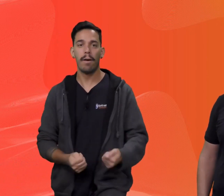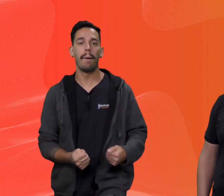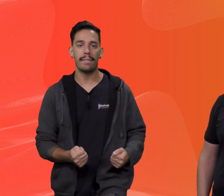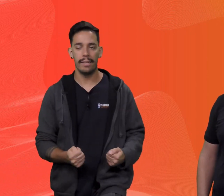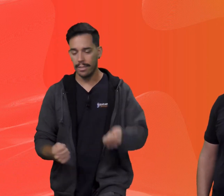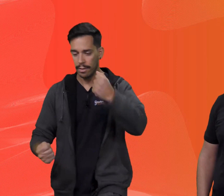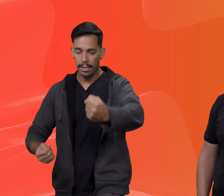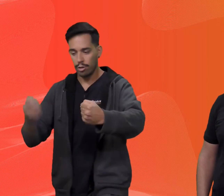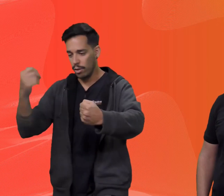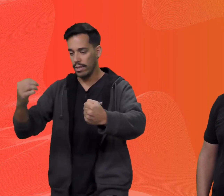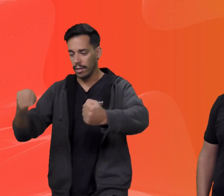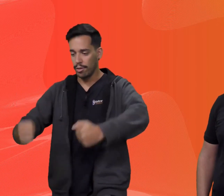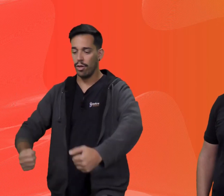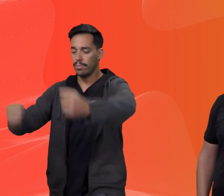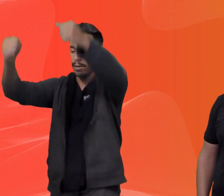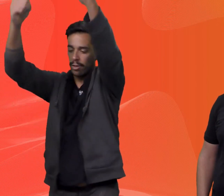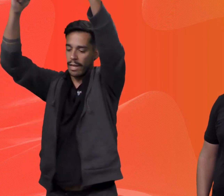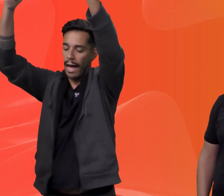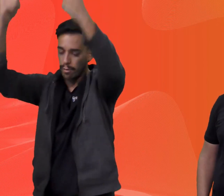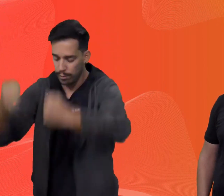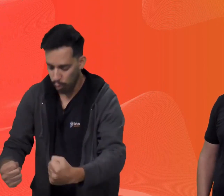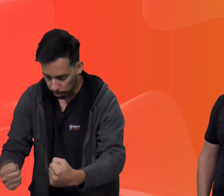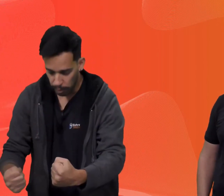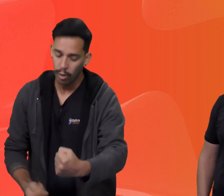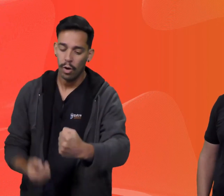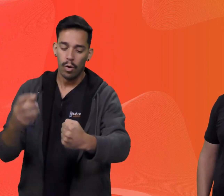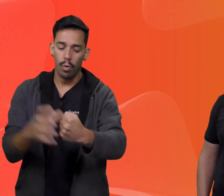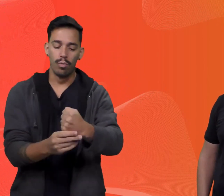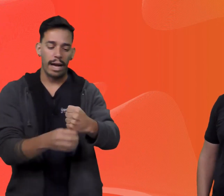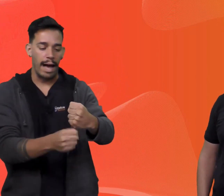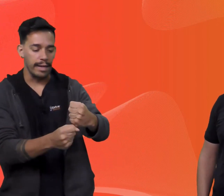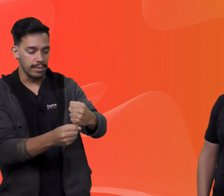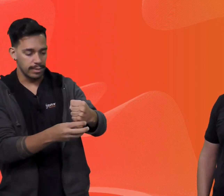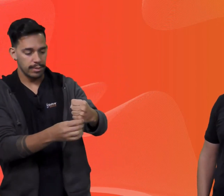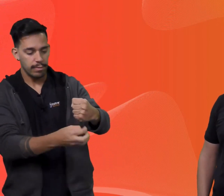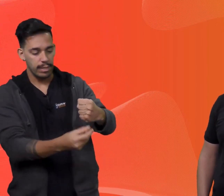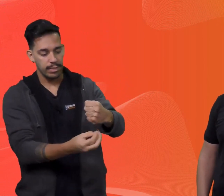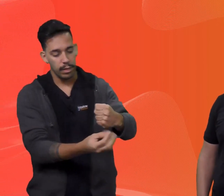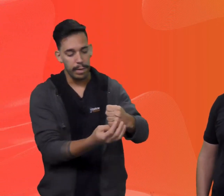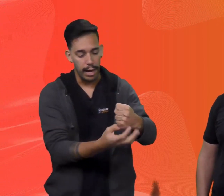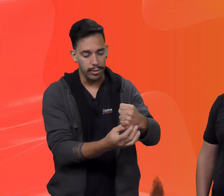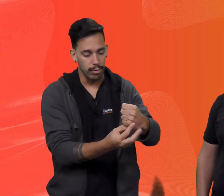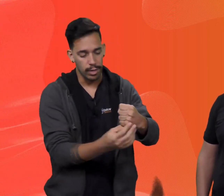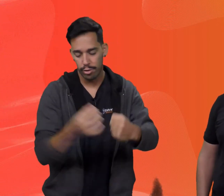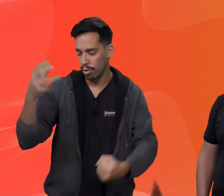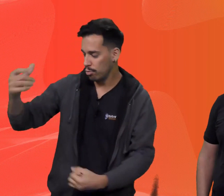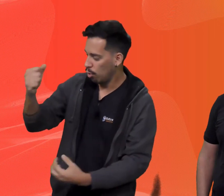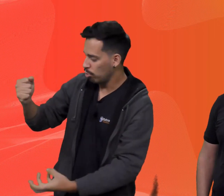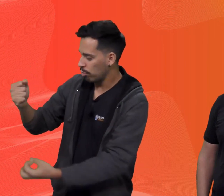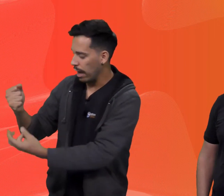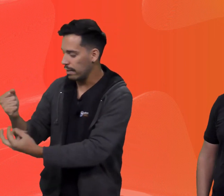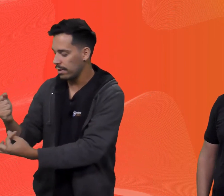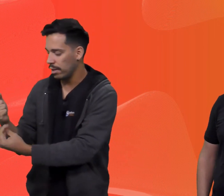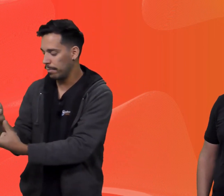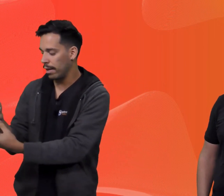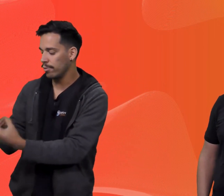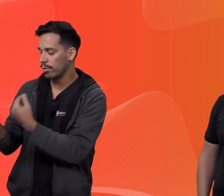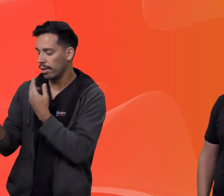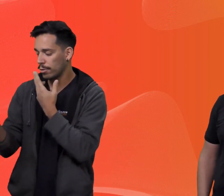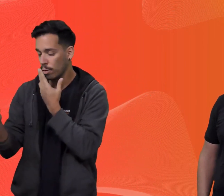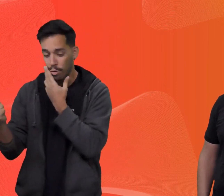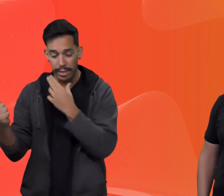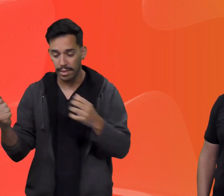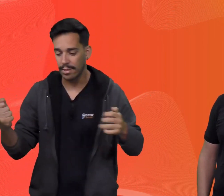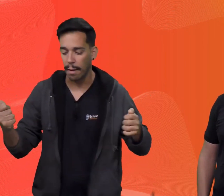Você pega uma bateria, 2 eletrodos, mergulha na água. Vrup. Um gás vai ser liberado de um eletrodo, outro gás vai ser liberado